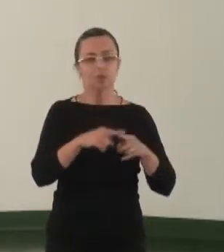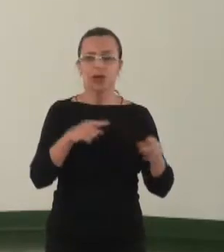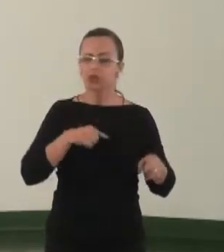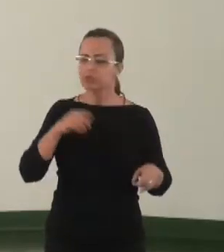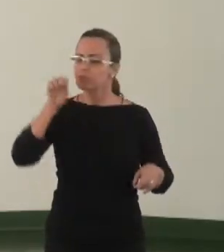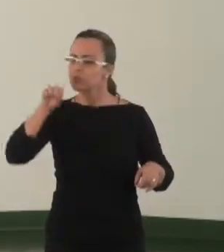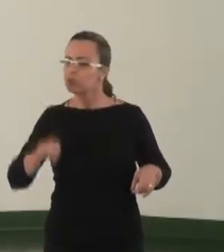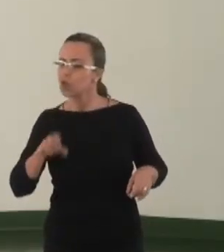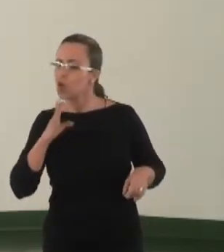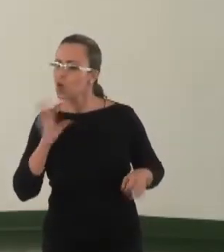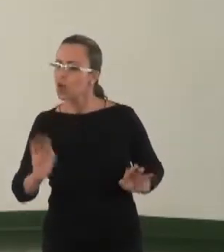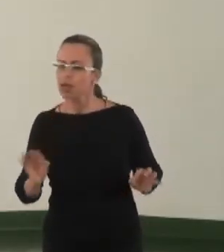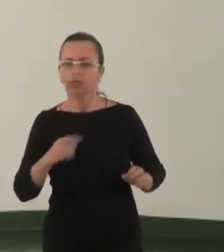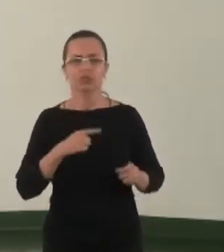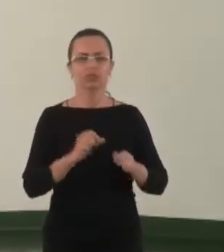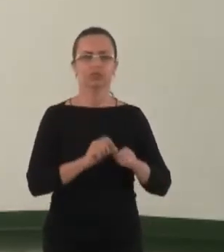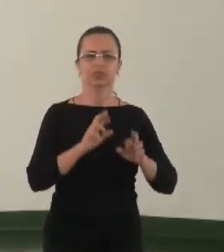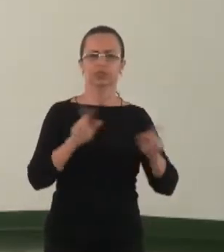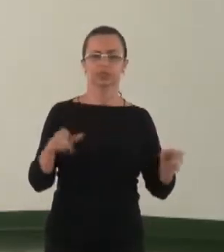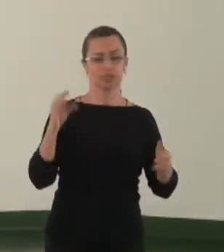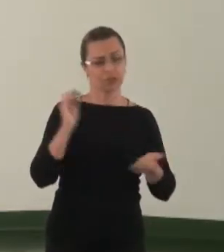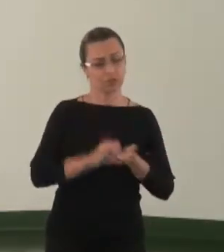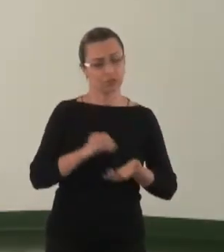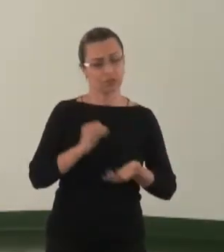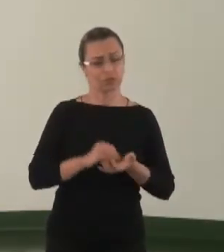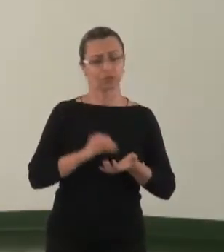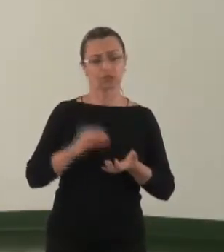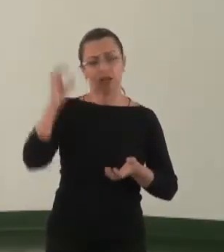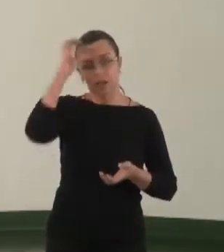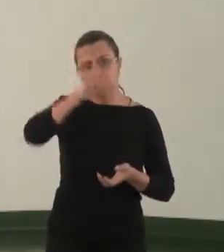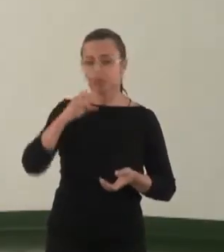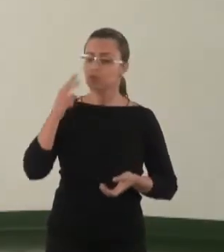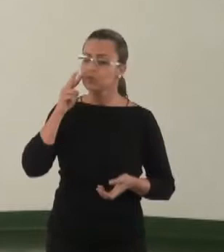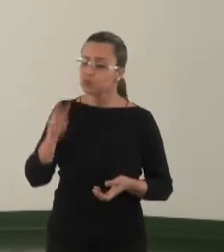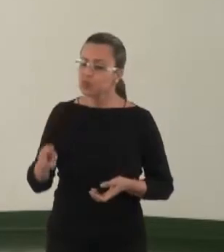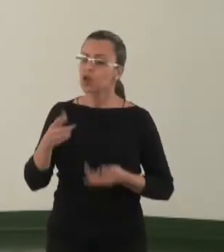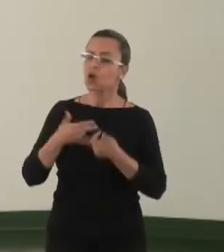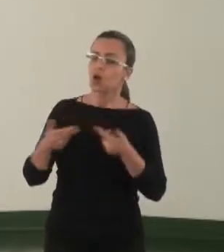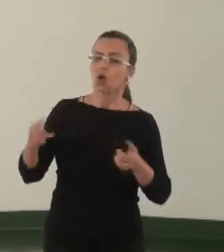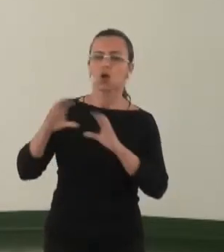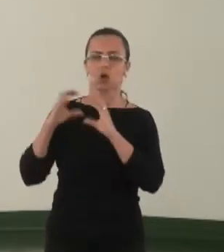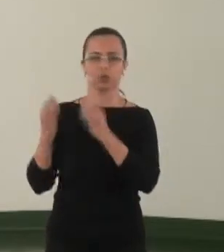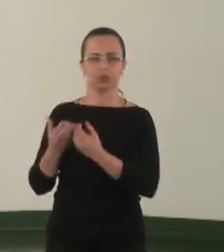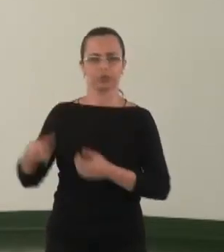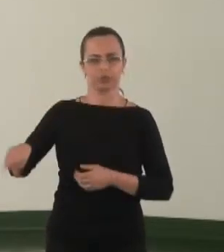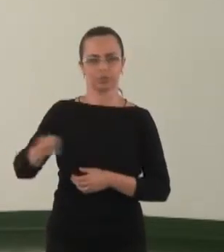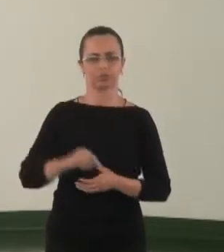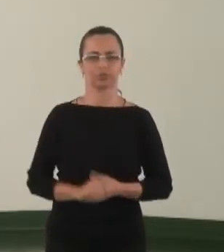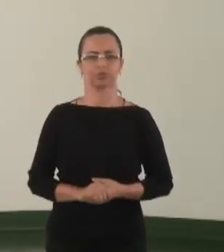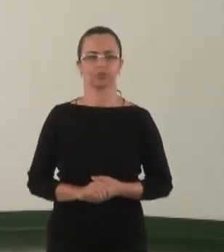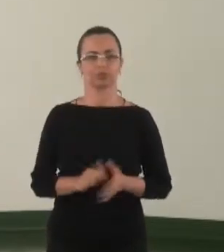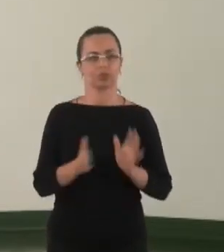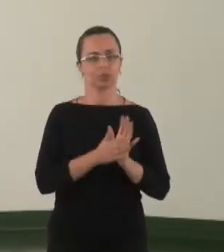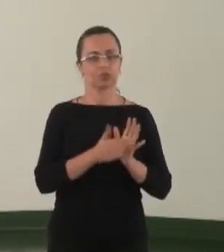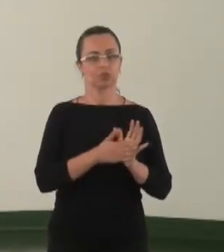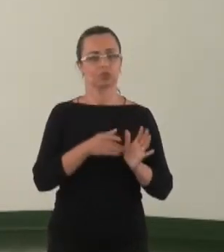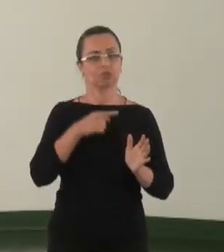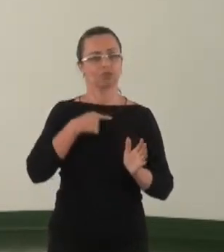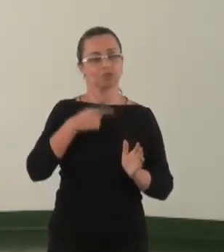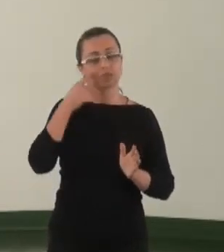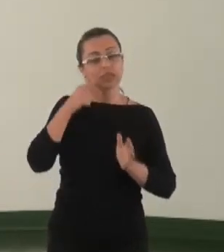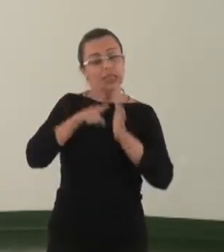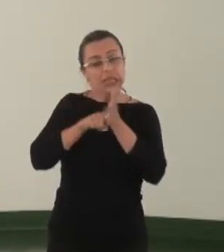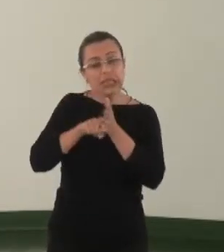chegar lá e querer fazer diferente, sem escutar a população, sem escutar aquelas comunidades. Proposição de investigação dos